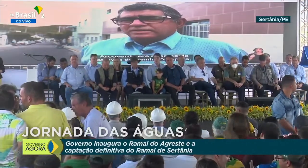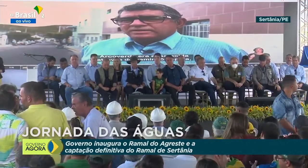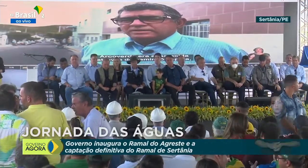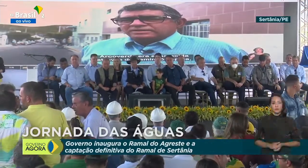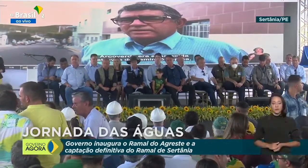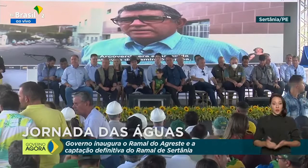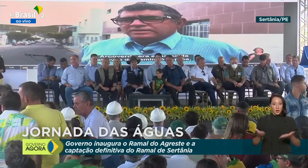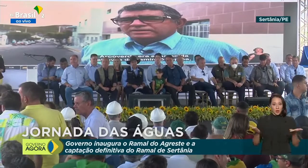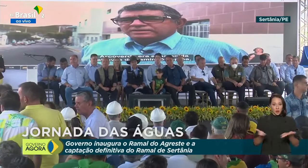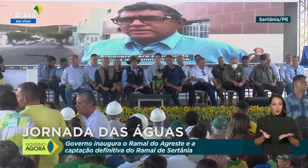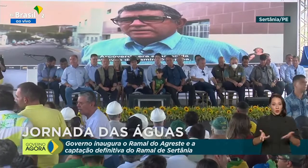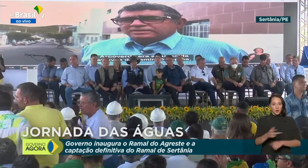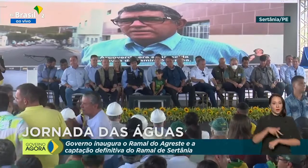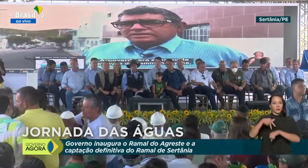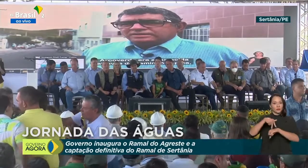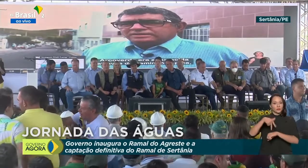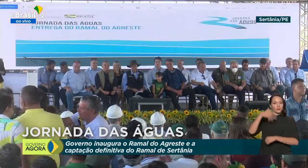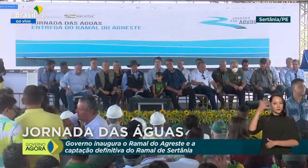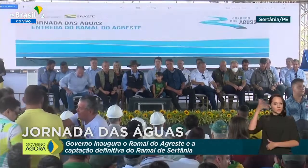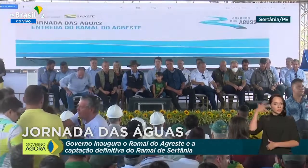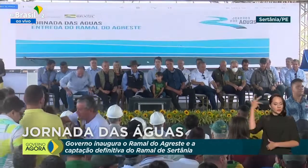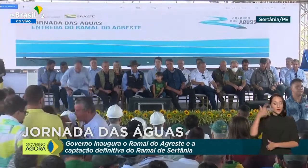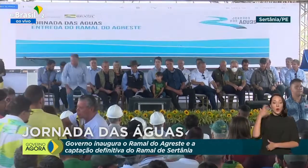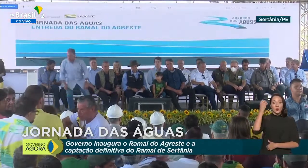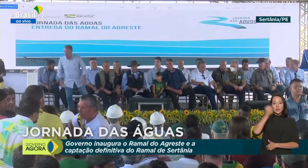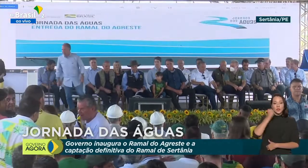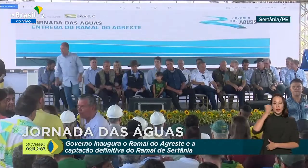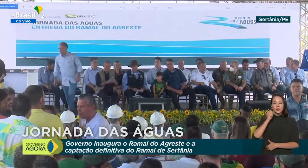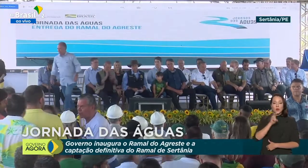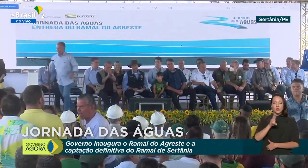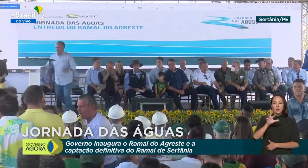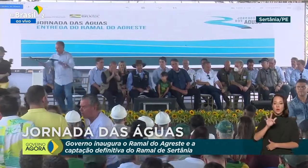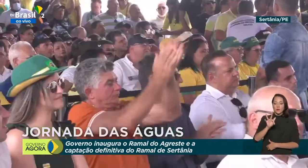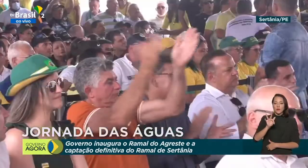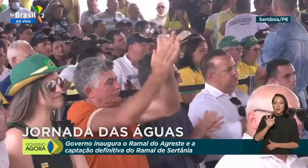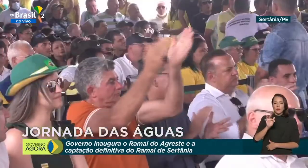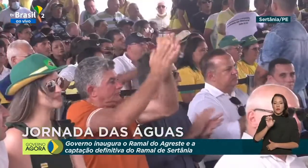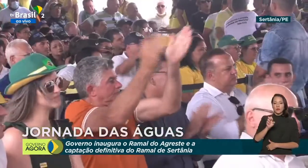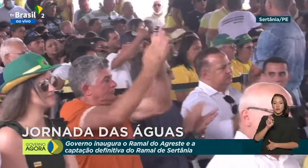Ouviremos a seguir o senador Fernando Bezerra Coelho.